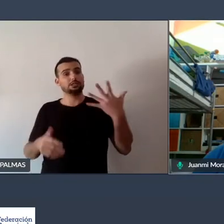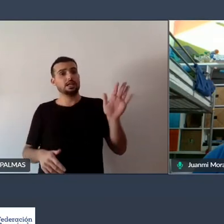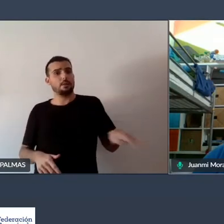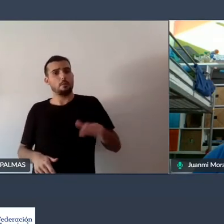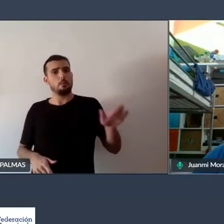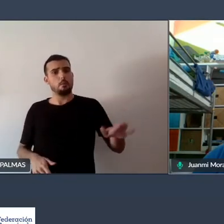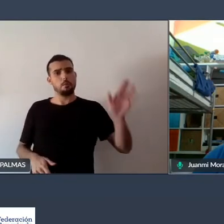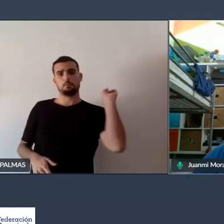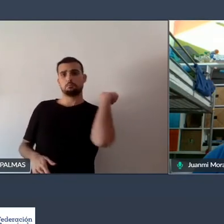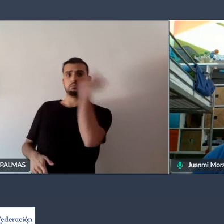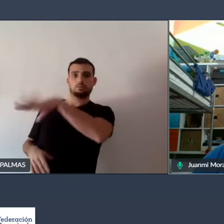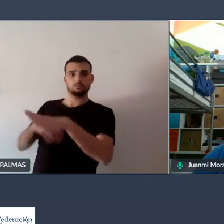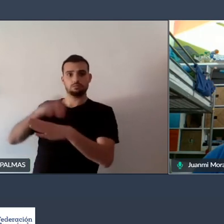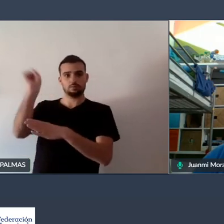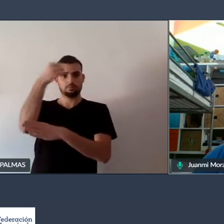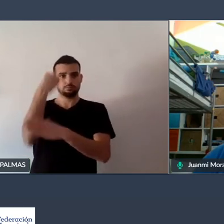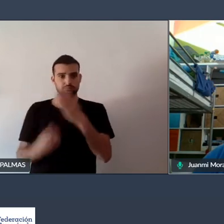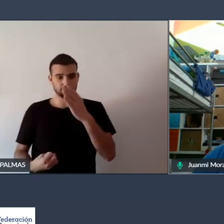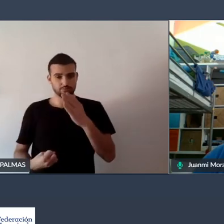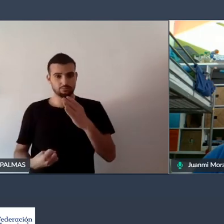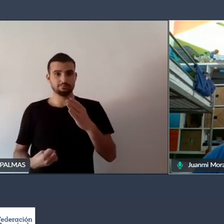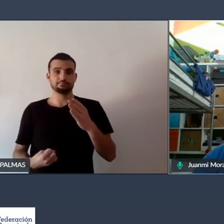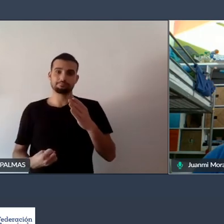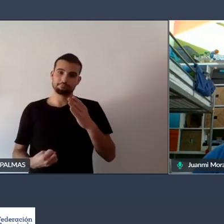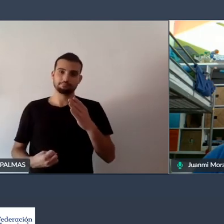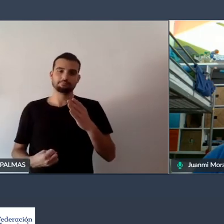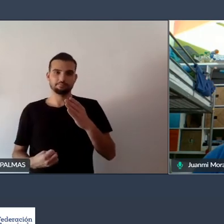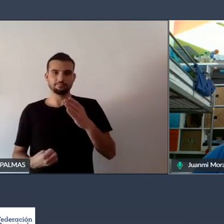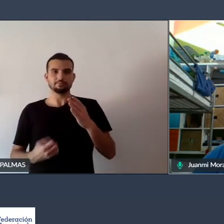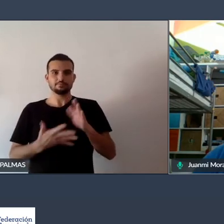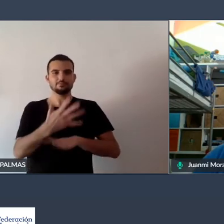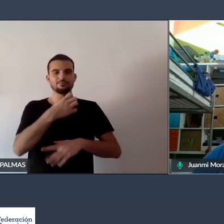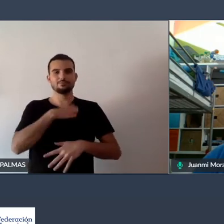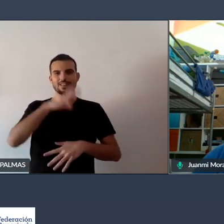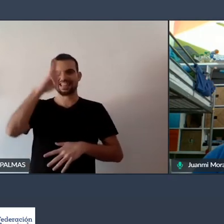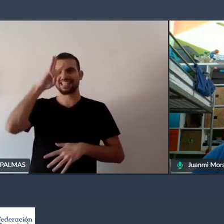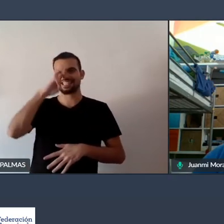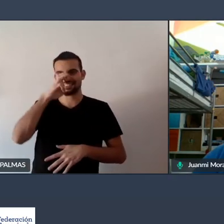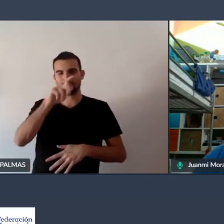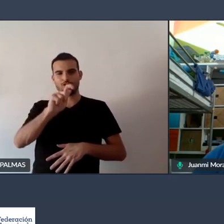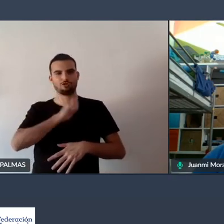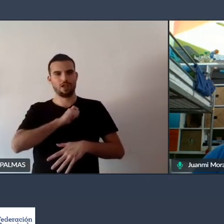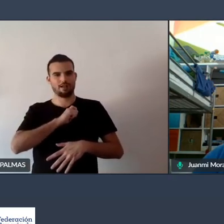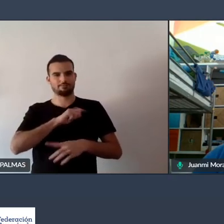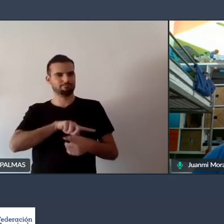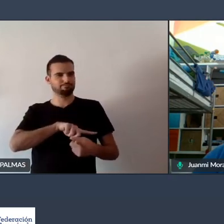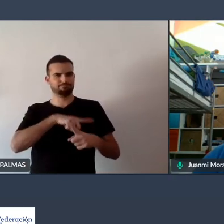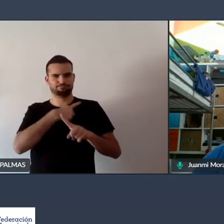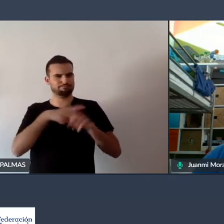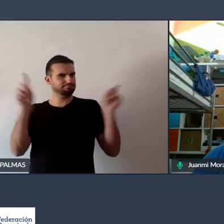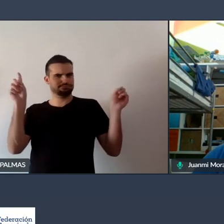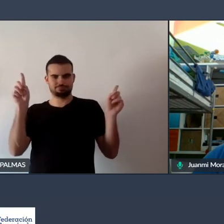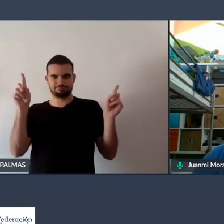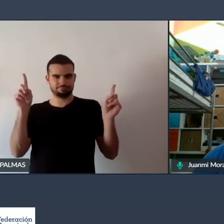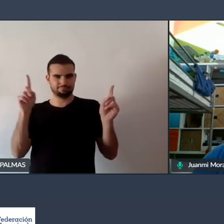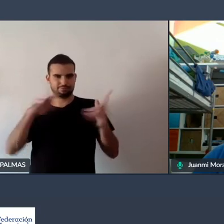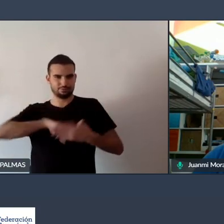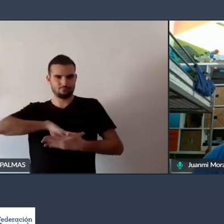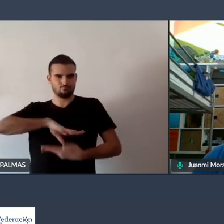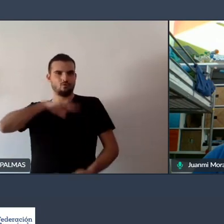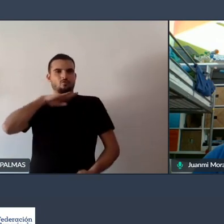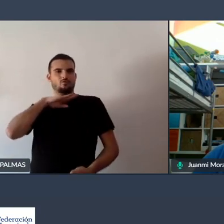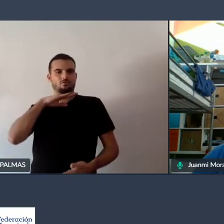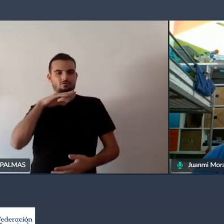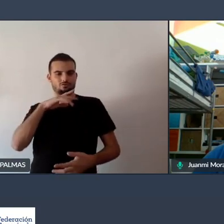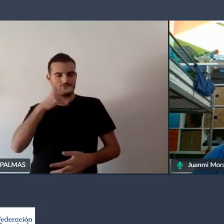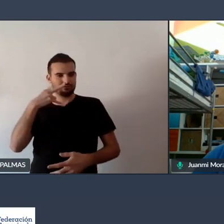campo a toda velocidad, esos 3 años se convirtió en un jugador totalmente diferente, ¿no? Y la verdad es que fue